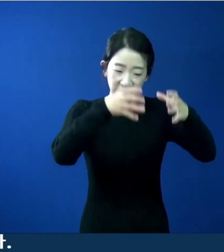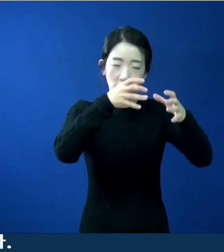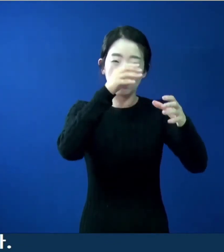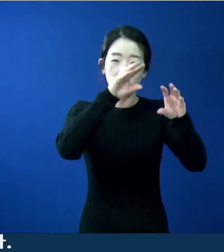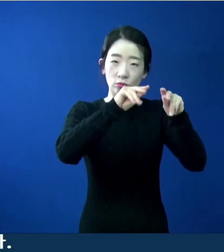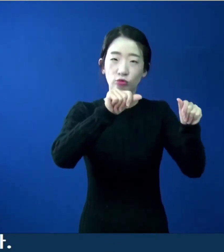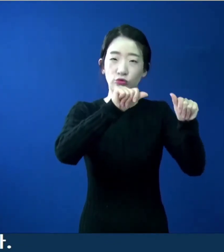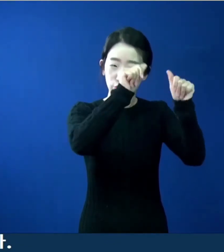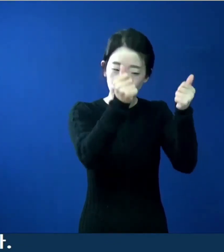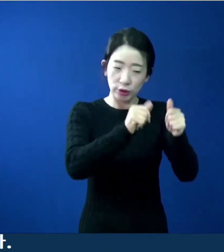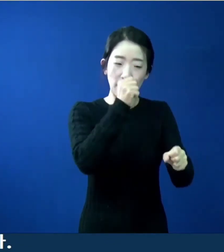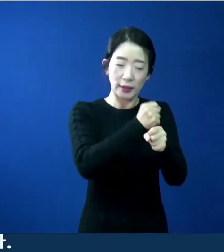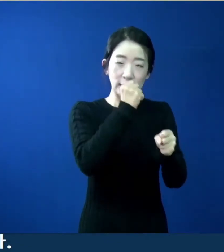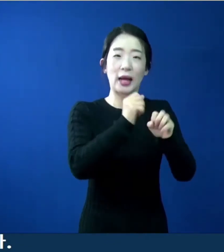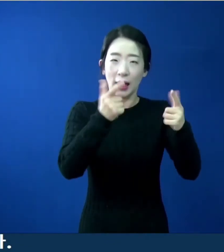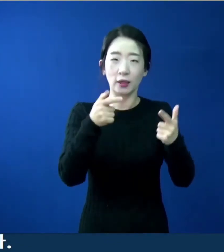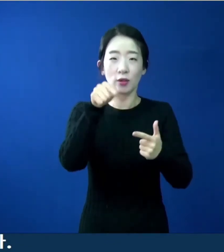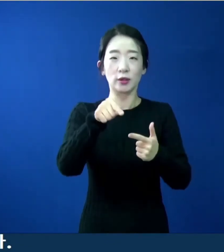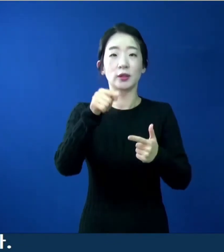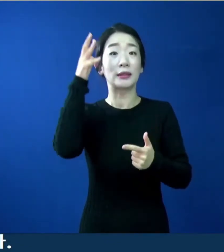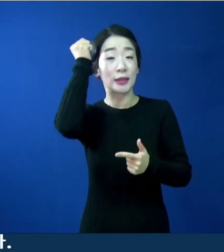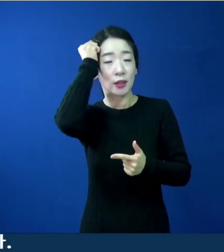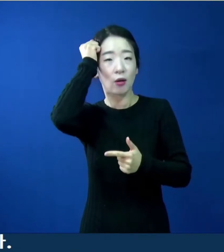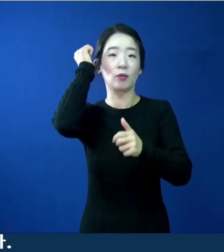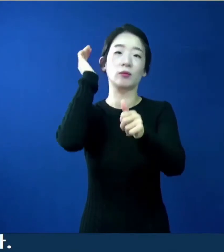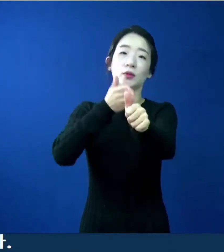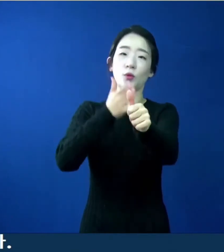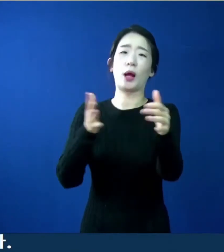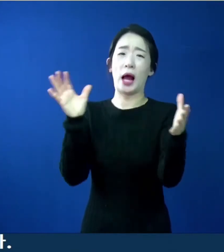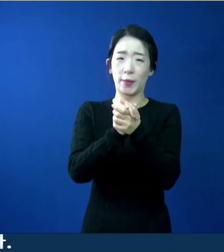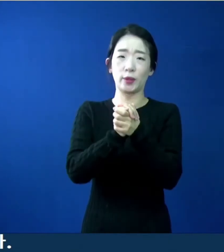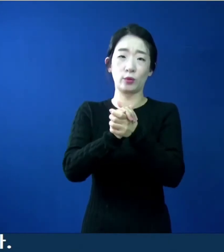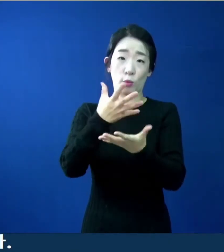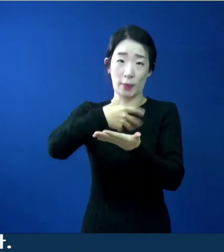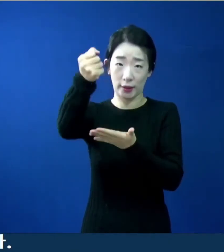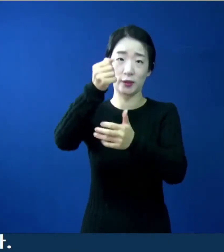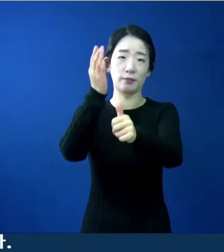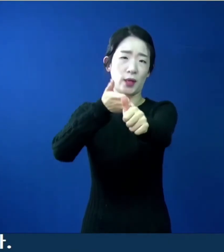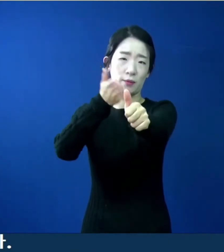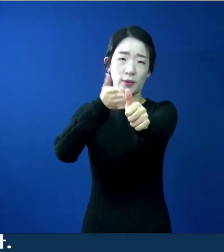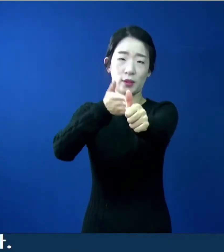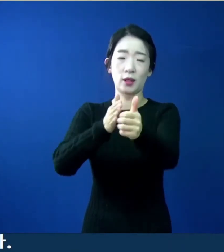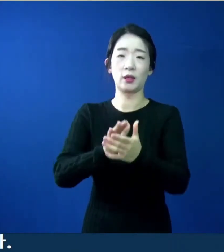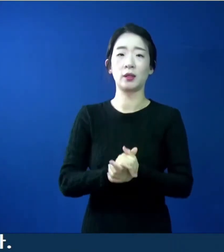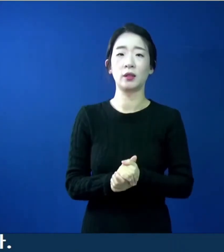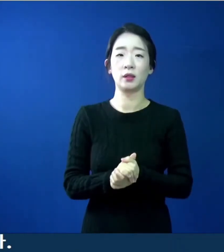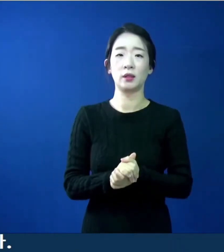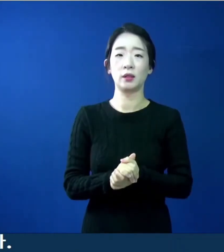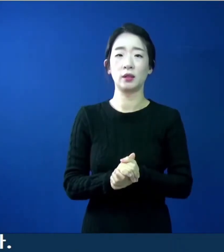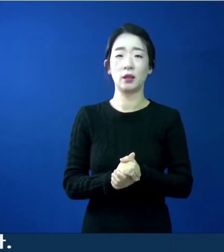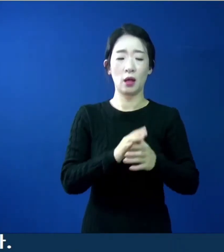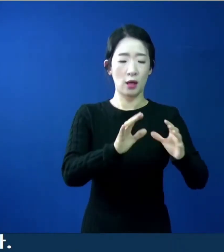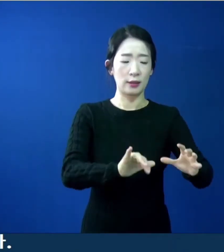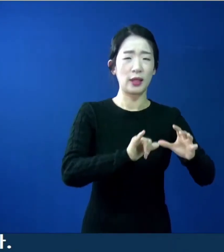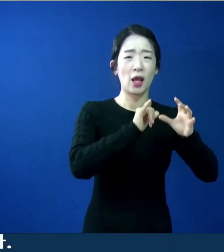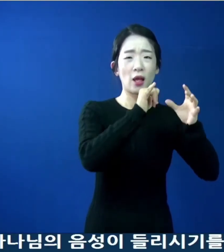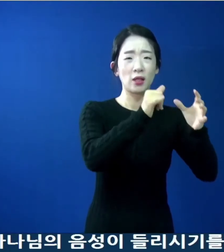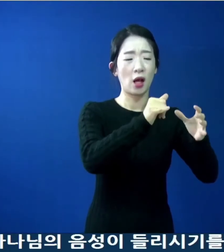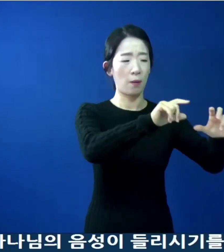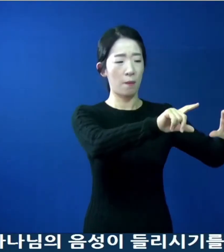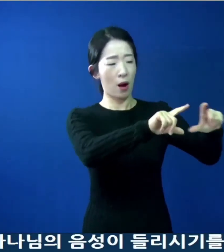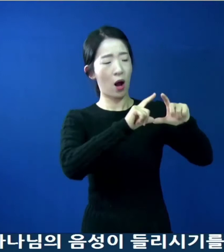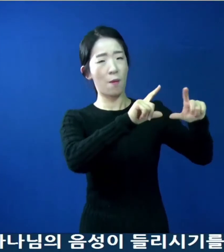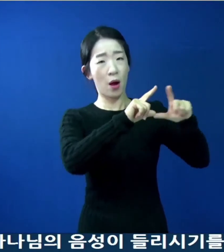계시다는 사실 아멘으로 받으시기를 바랍니다. 그래서 세상이 자꾸 세상을 기억하라고 주는